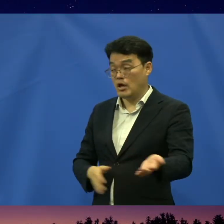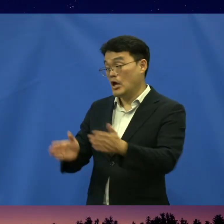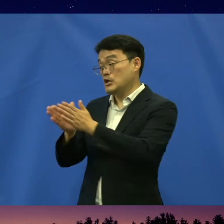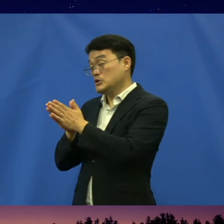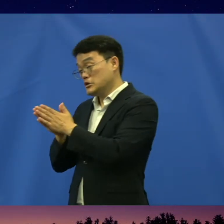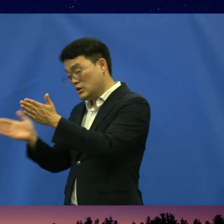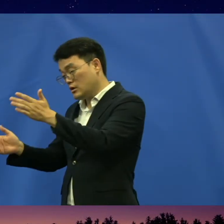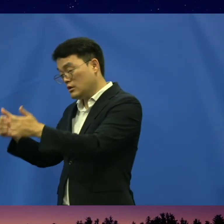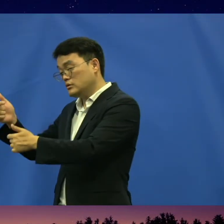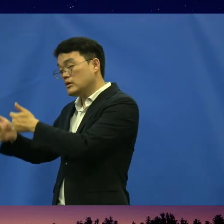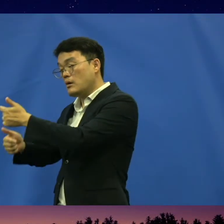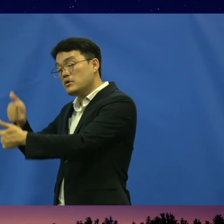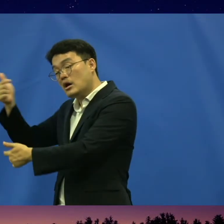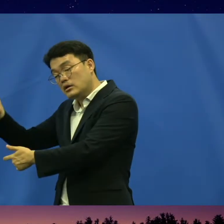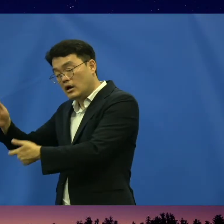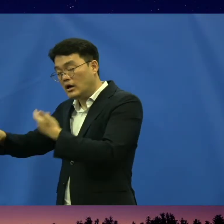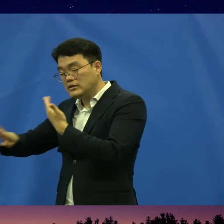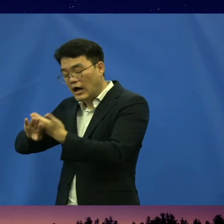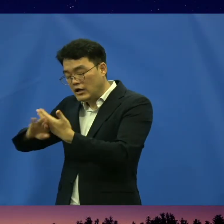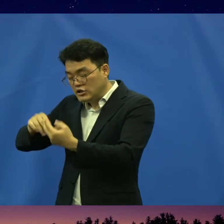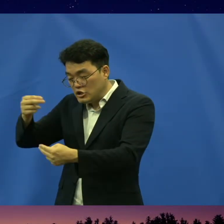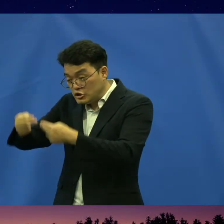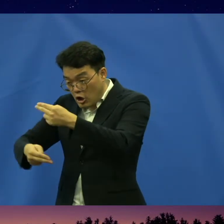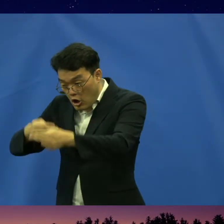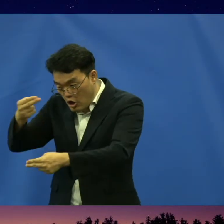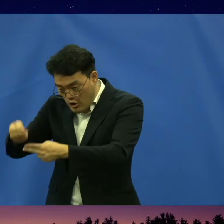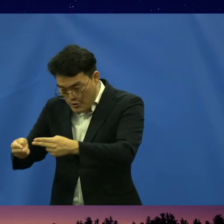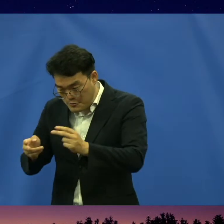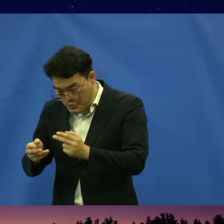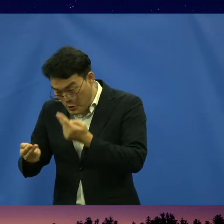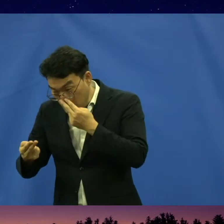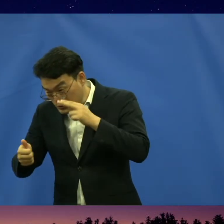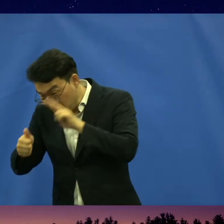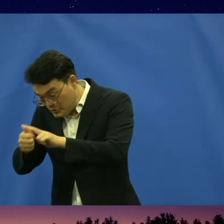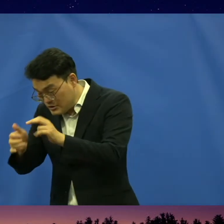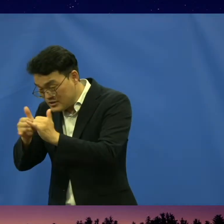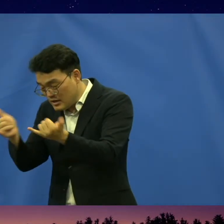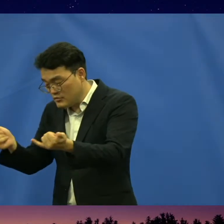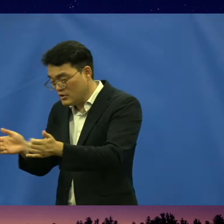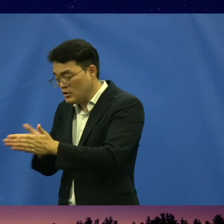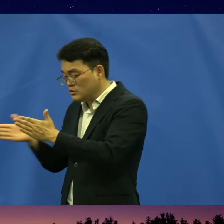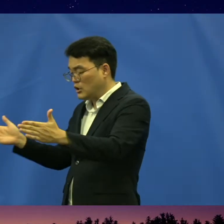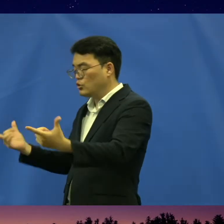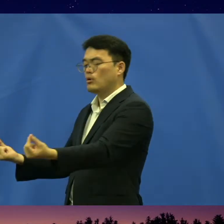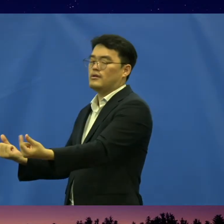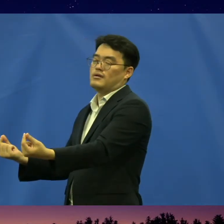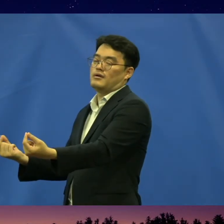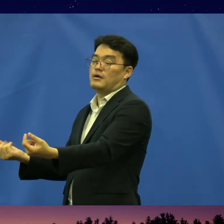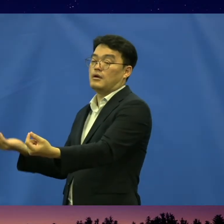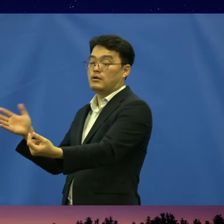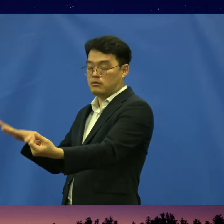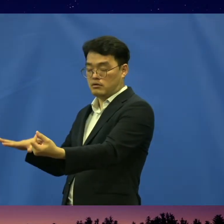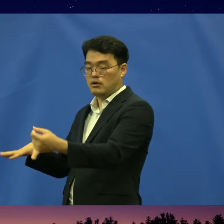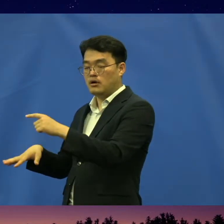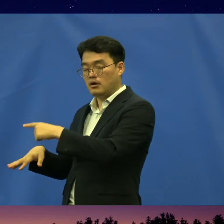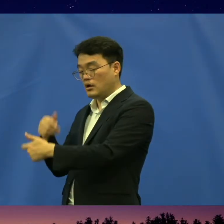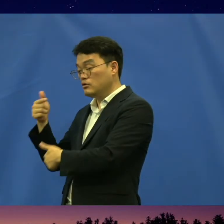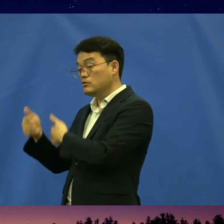시작은 해요. 근데 끝맺음을 하느냐 하지 않느냐의 차이가 나요. 인생의 차이가 거기서